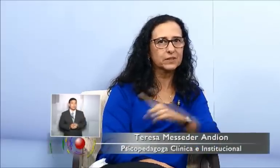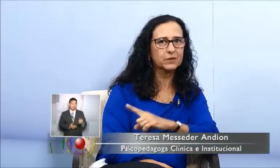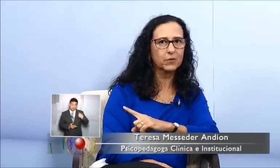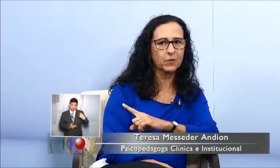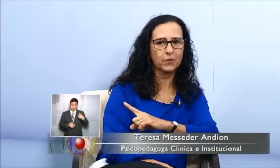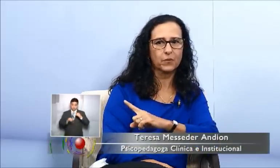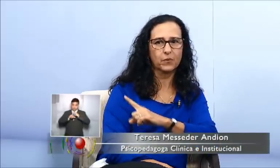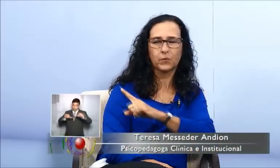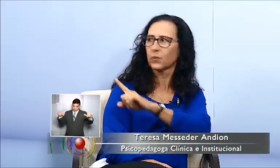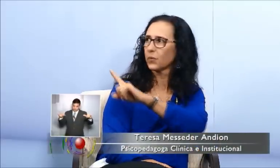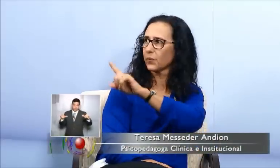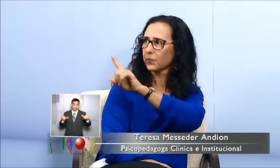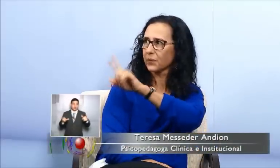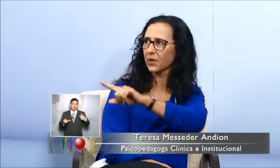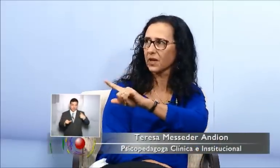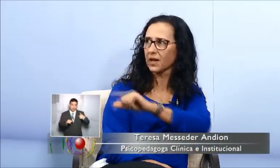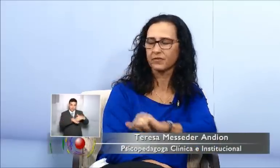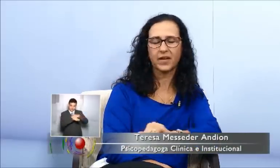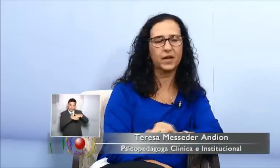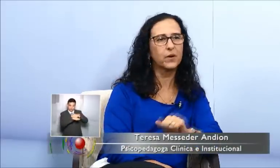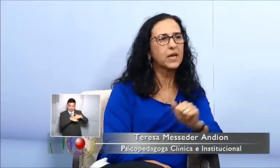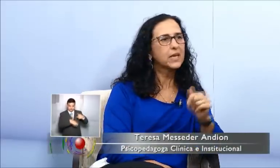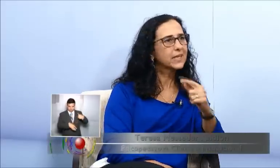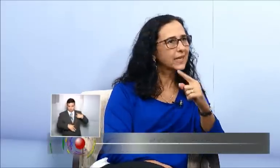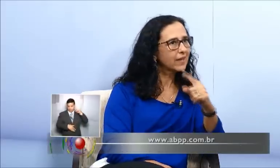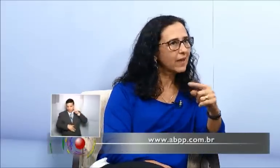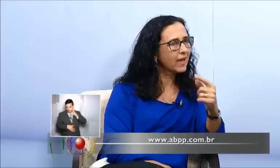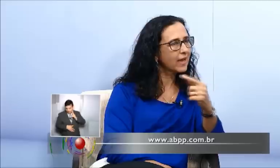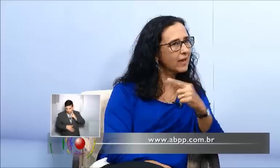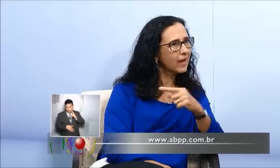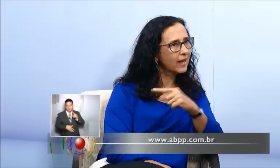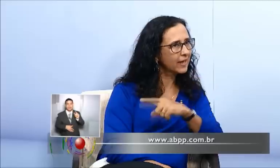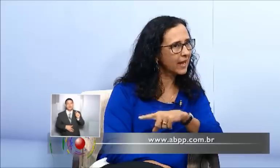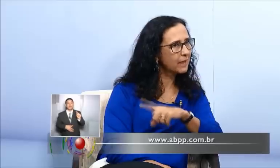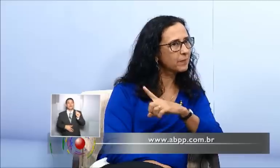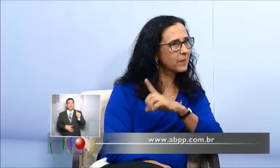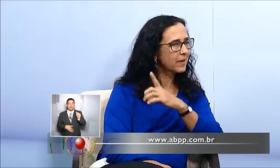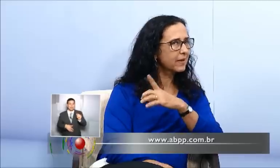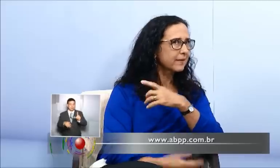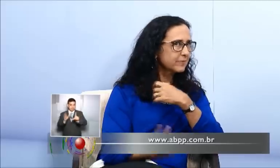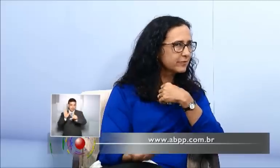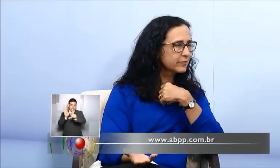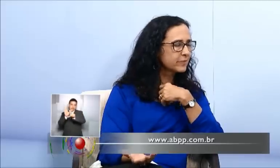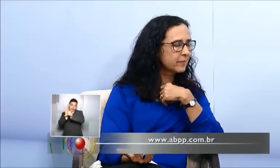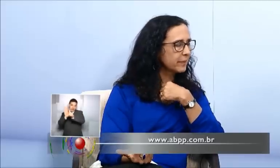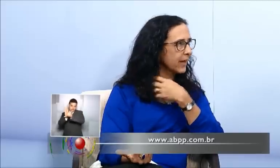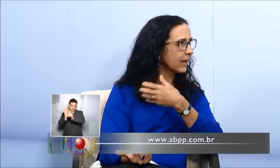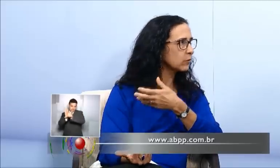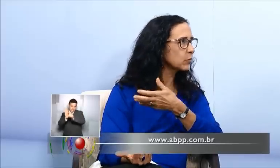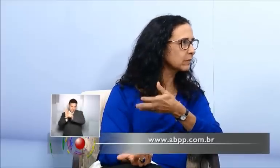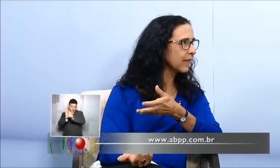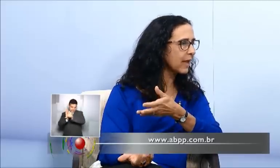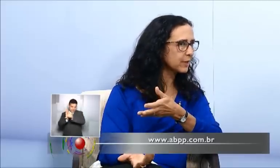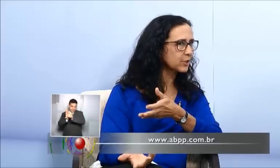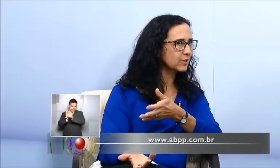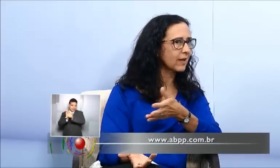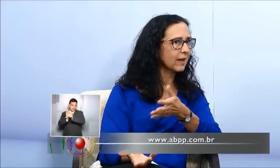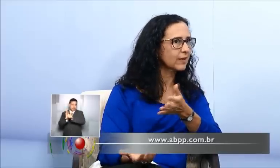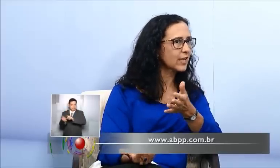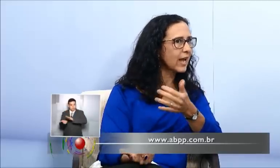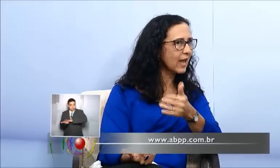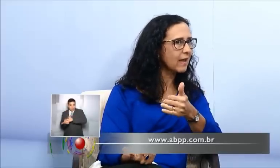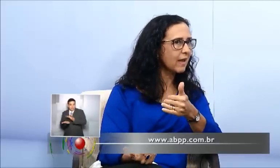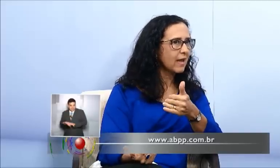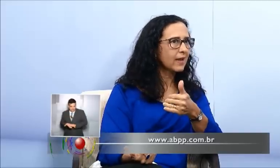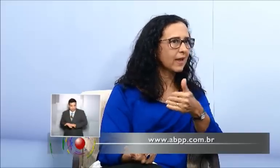estava comentando com o Rafael, que a lei para o intérprete,